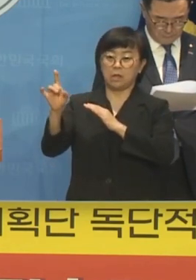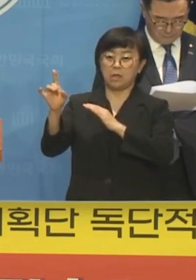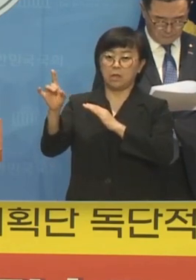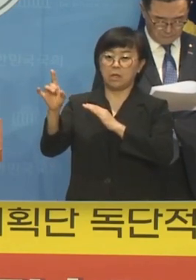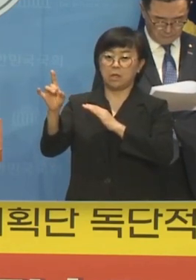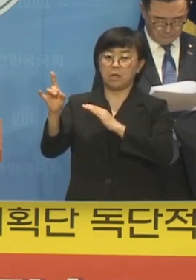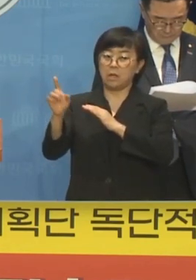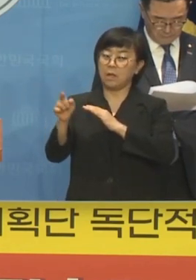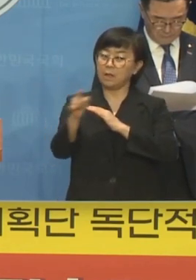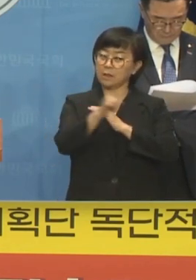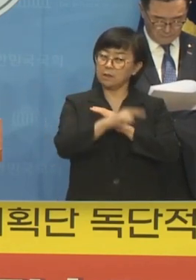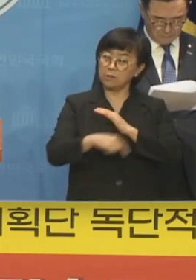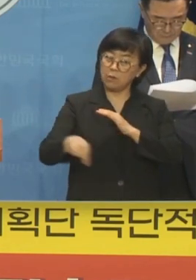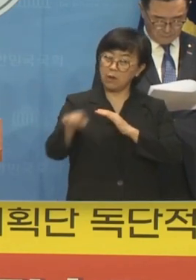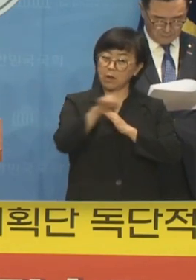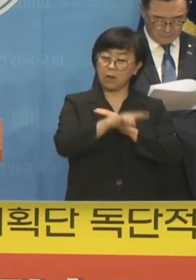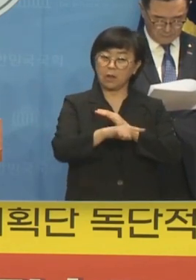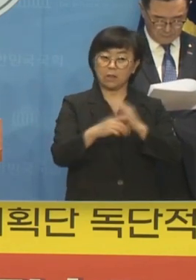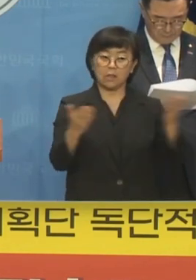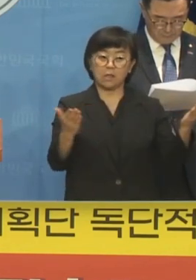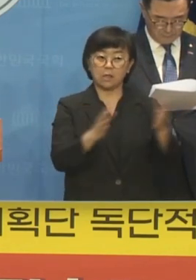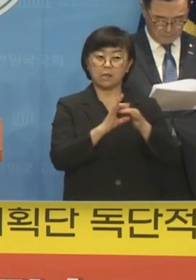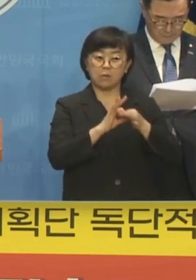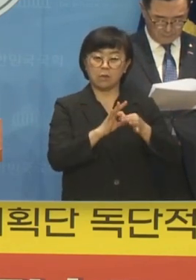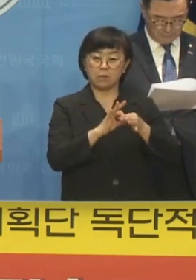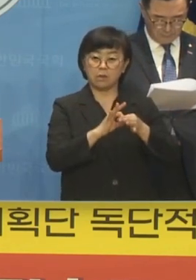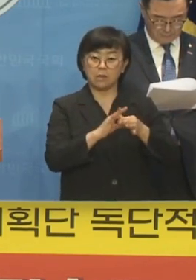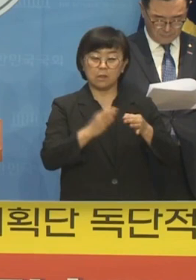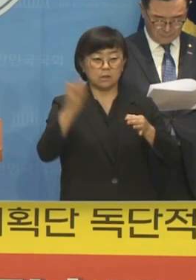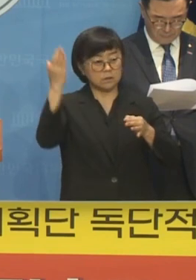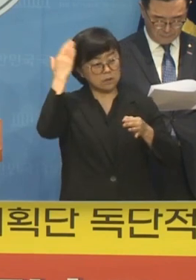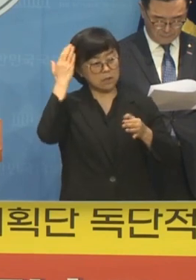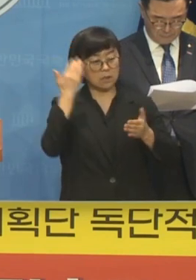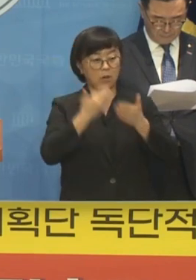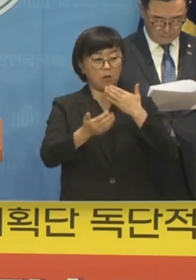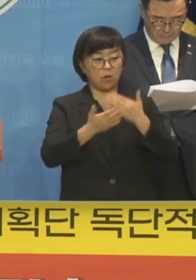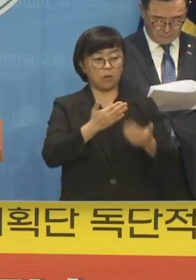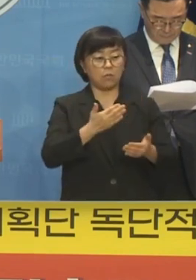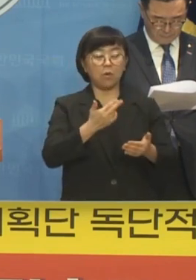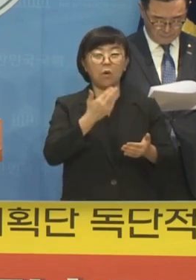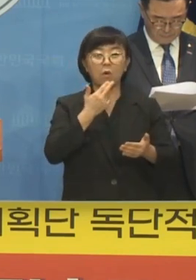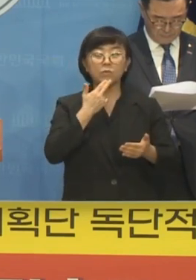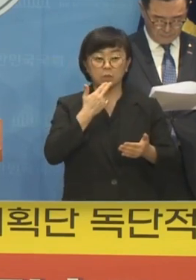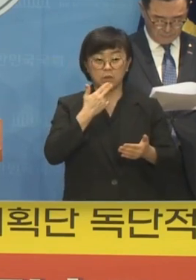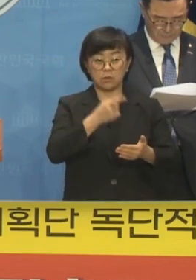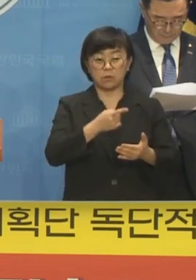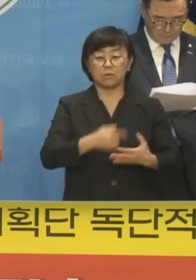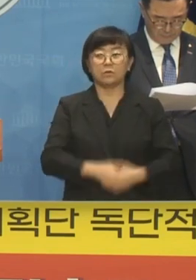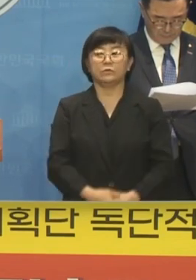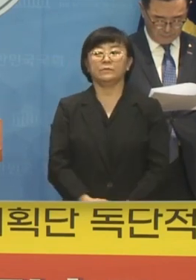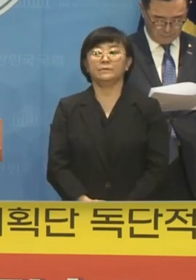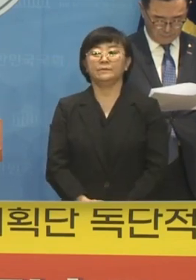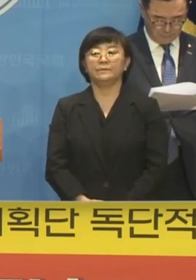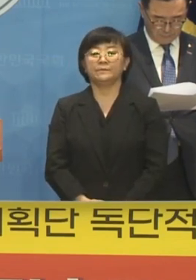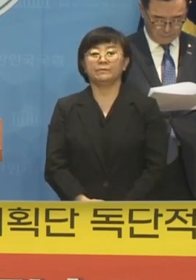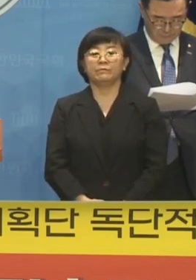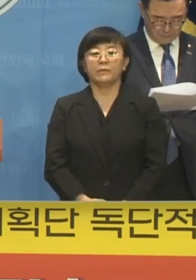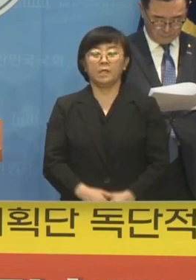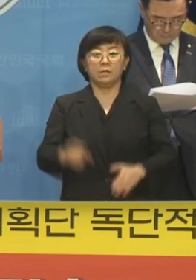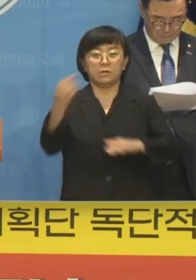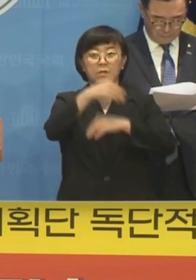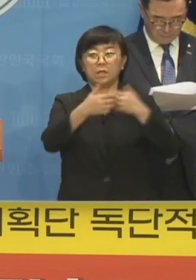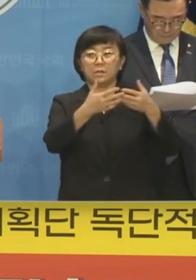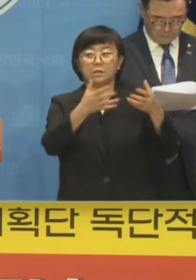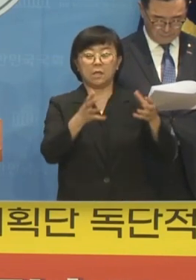단 1명도 여순 사건 관련 학식과 경험이 풍부한 단원이 없습니다. 이러한